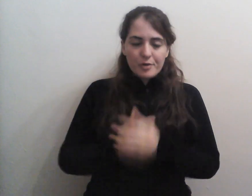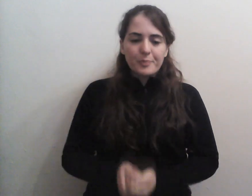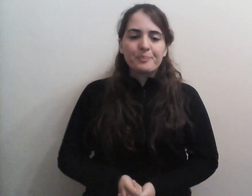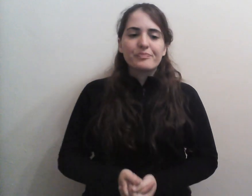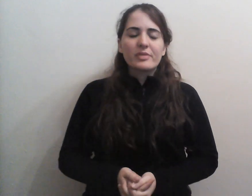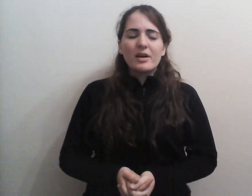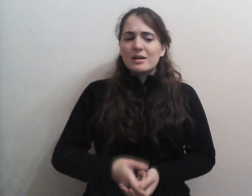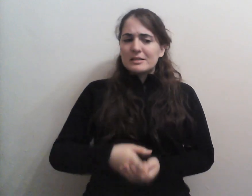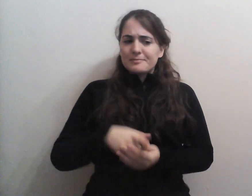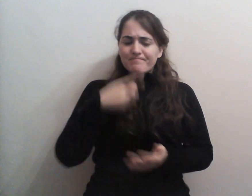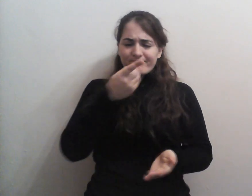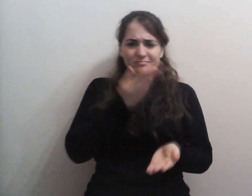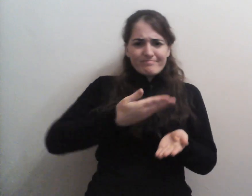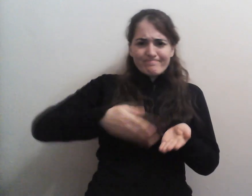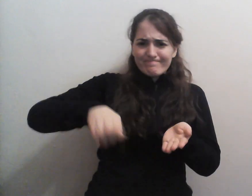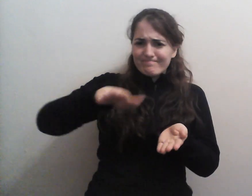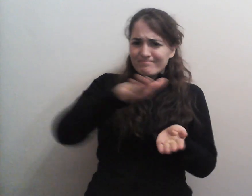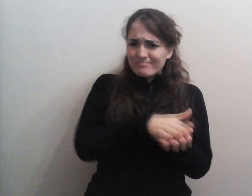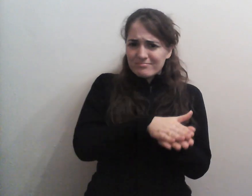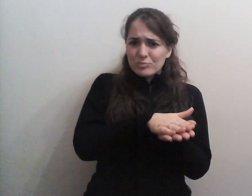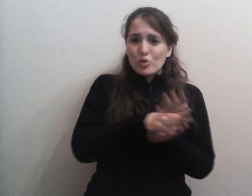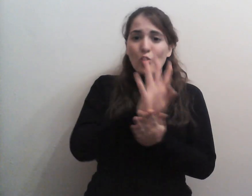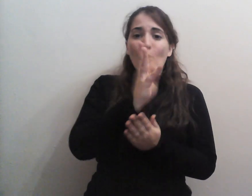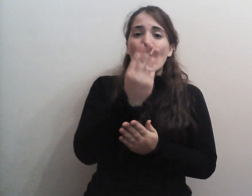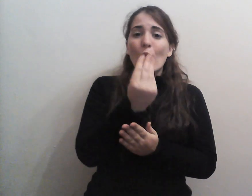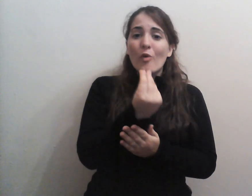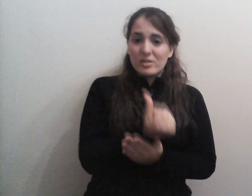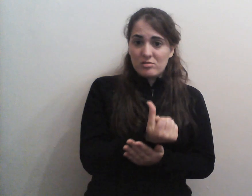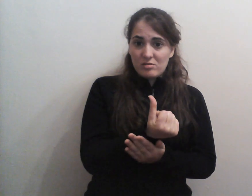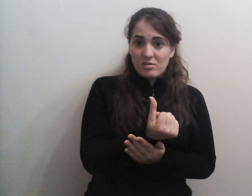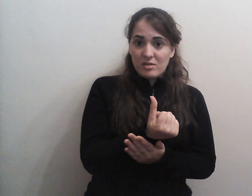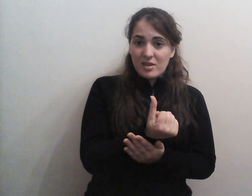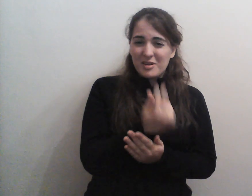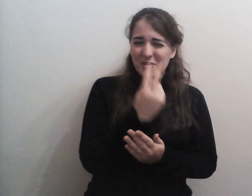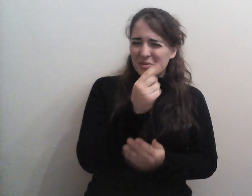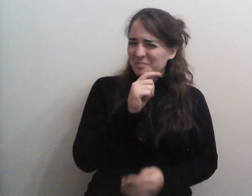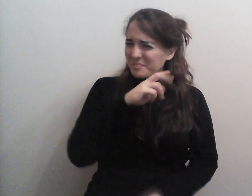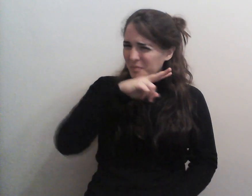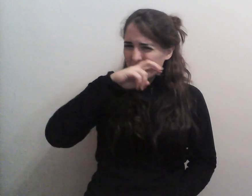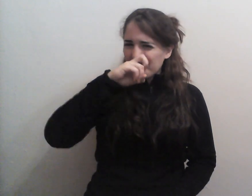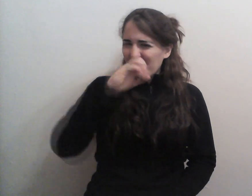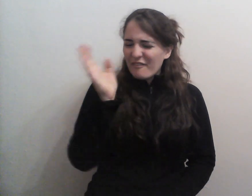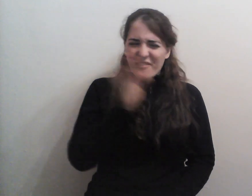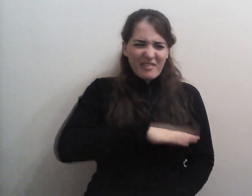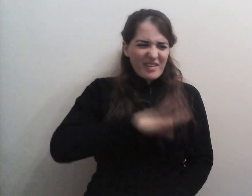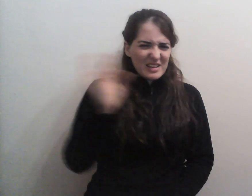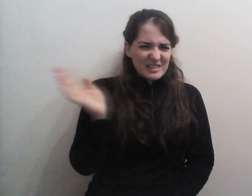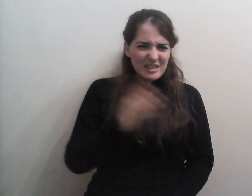y huele fatal, huele peor que un perfume de pescado pollo. Y todo el mundo: Jesús,